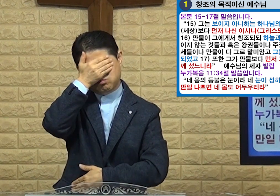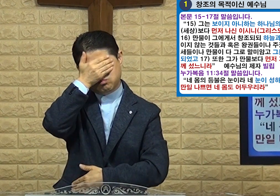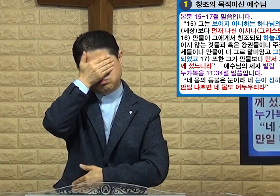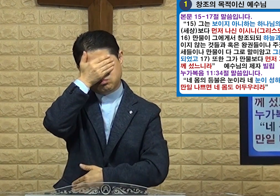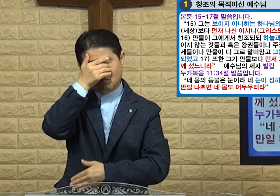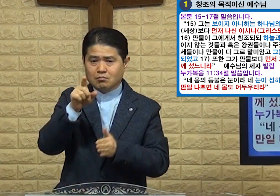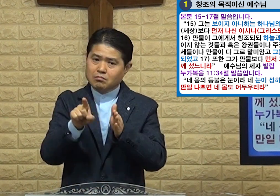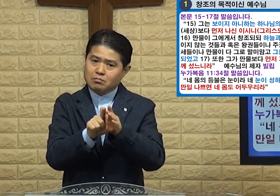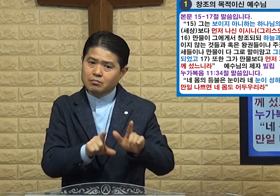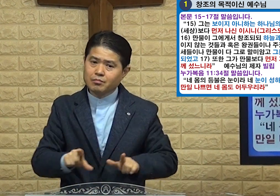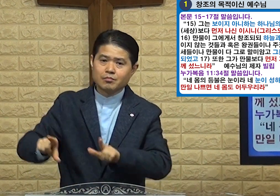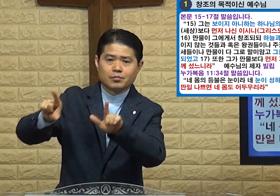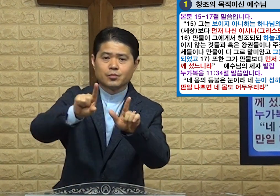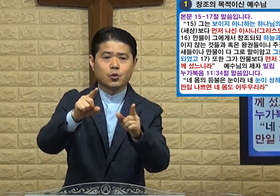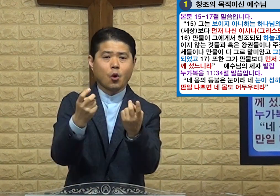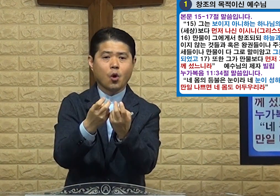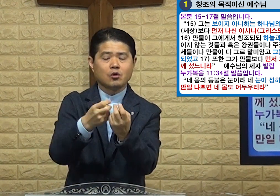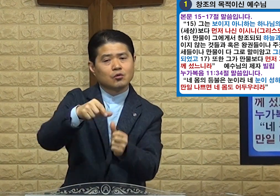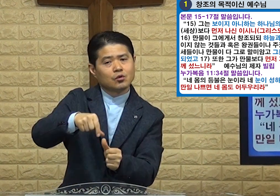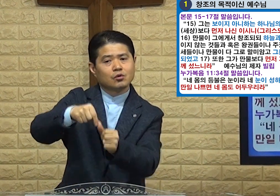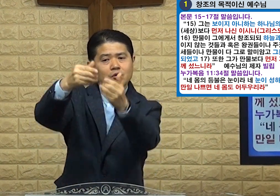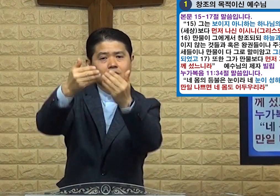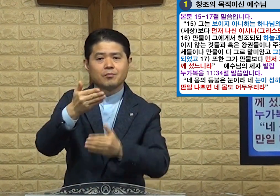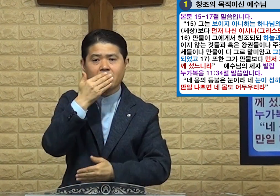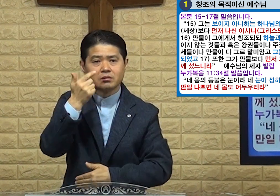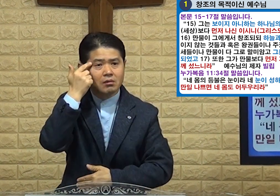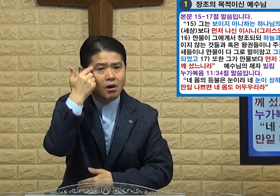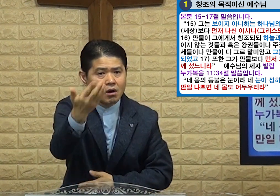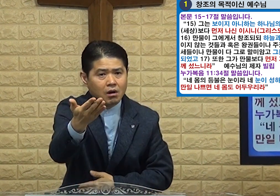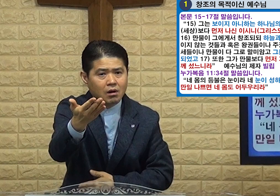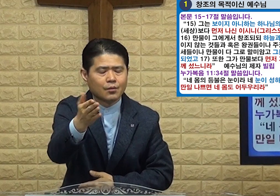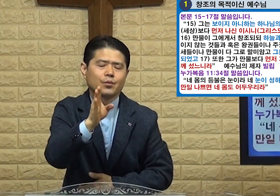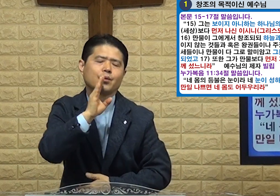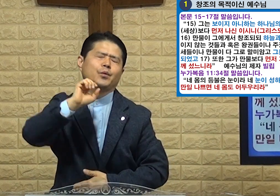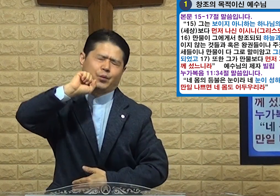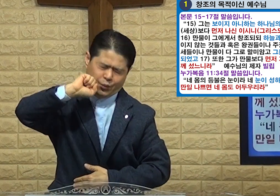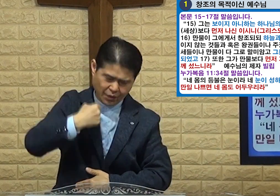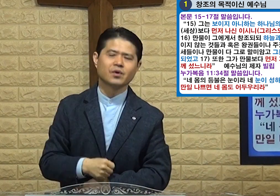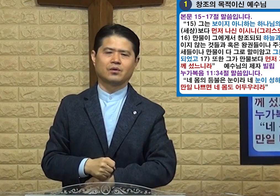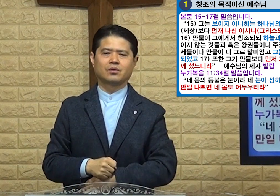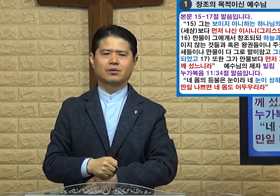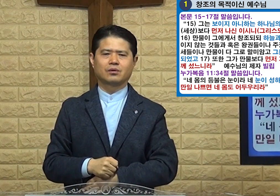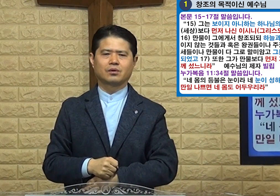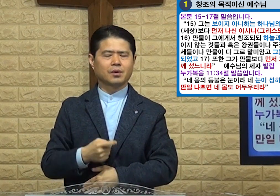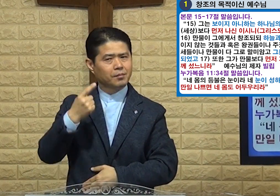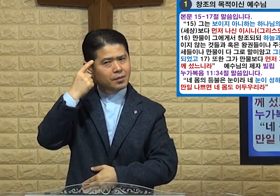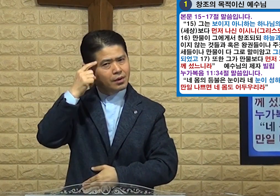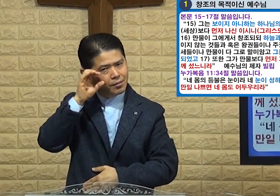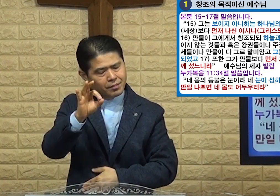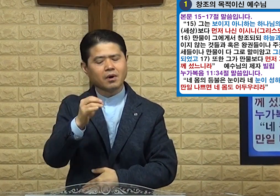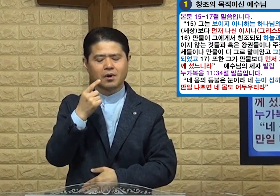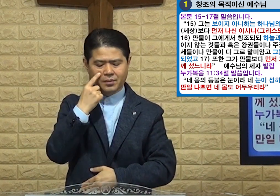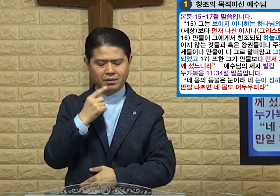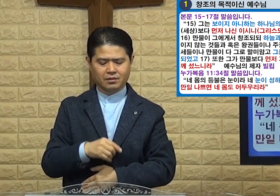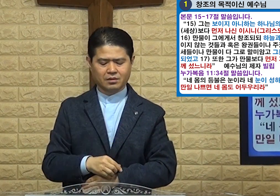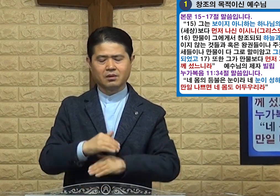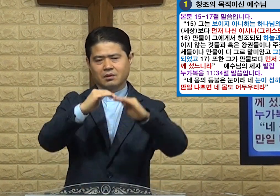읽지 않으면 우리가 눈이 어두운 채로 살아가는 것과 똑같습니다. 우리가 하나님을 받아들이기 어렵다는 것입니다.